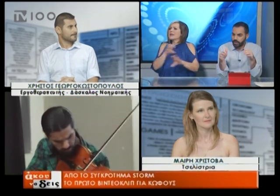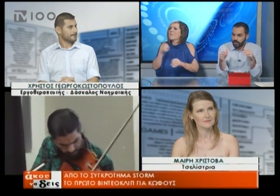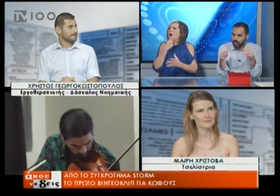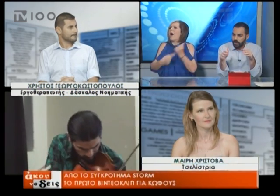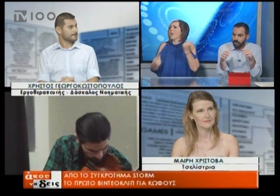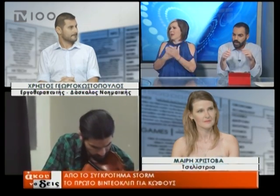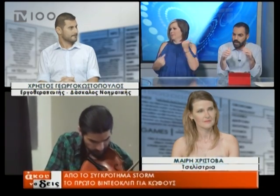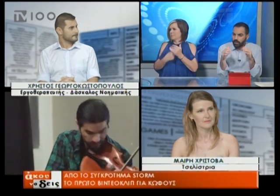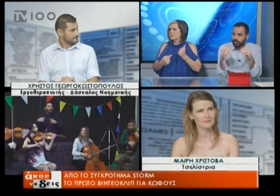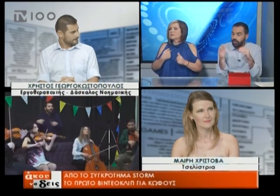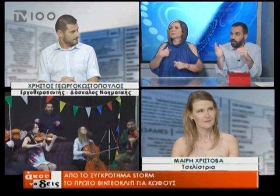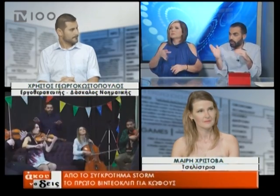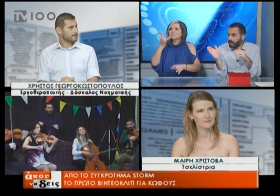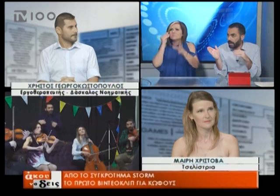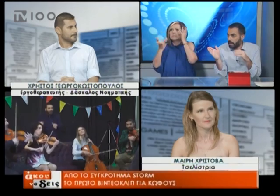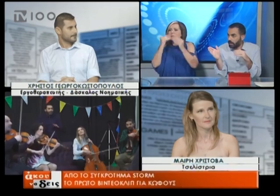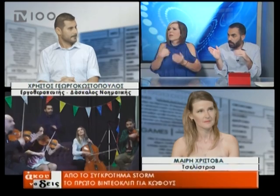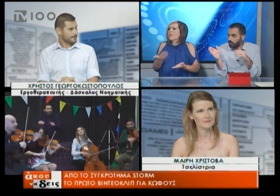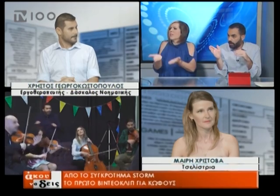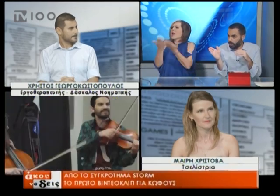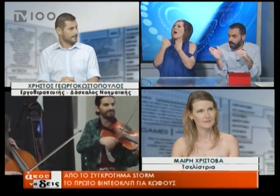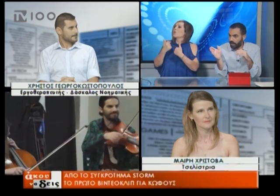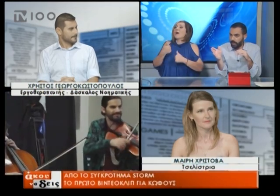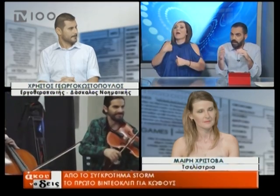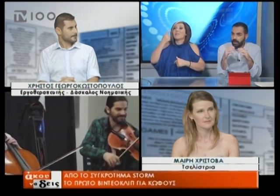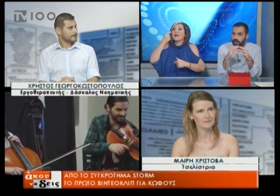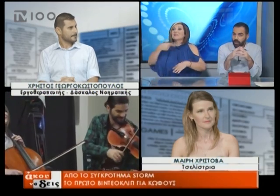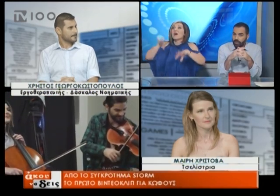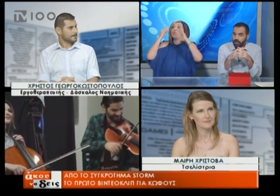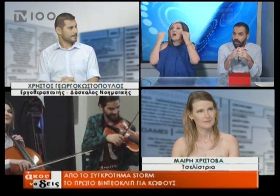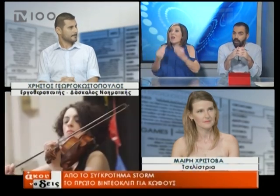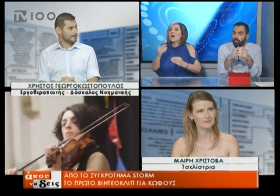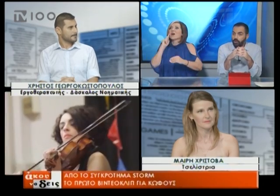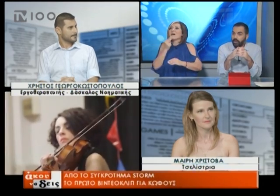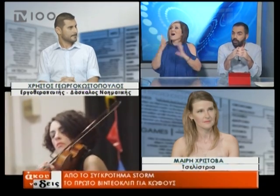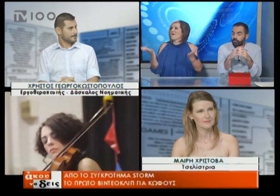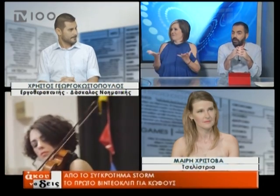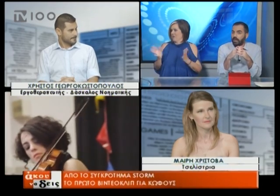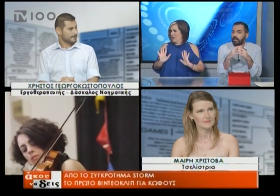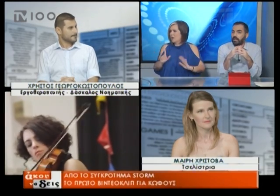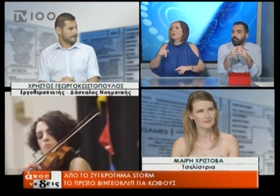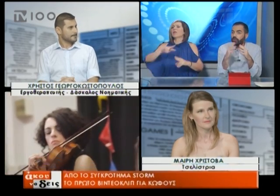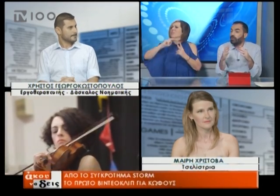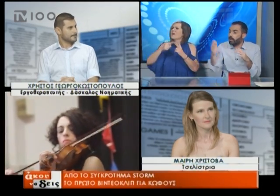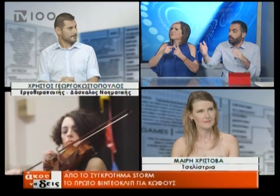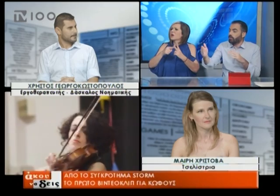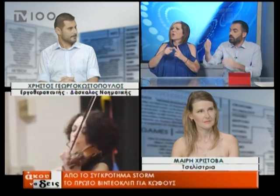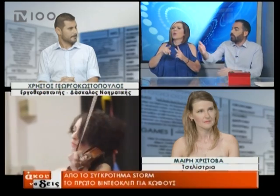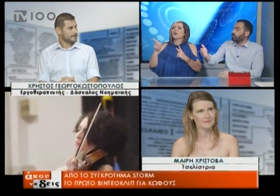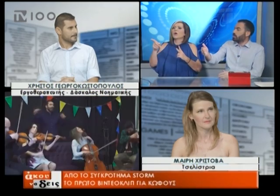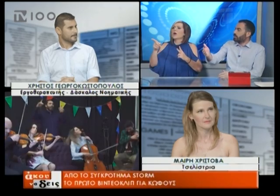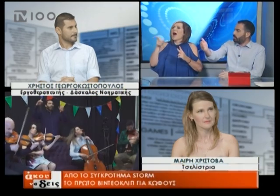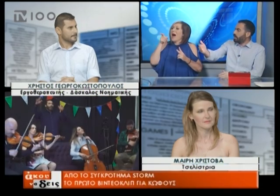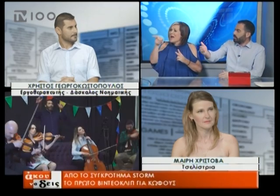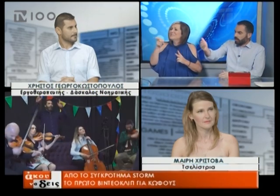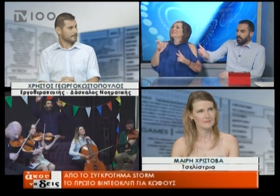γνώσης. Δεν τους γνωρίζουμε καλά. Αυτό είναι ένα θέμα. Και το δεύτερο είναι πώς θα μπορούσε, πώς νιώθει λοιπόν, πώς την ακούει τη